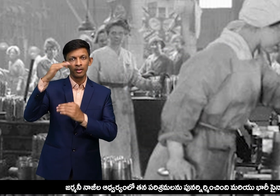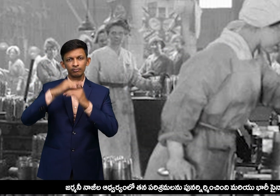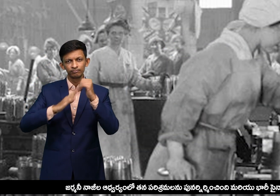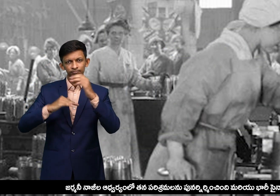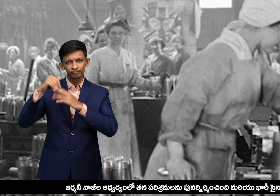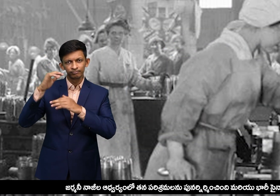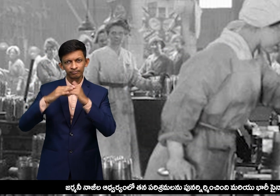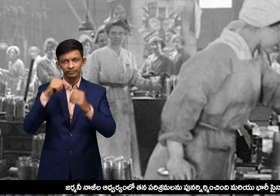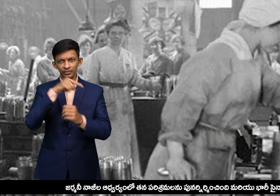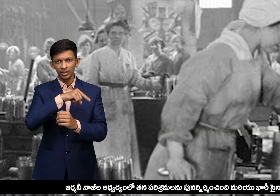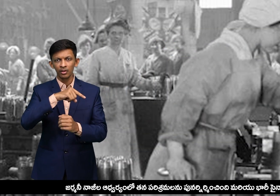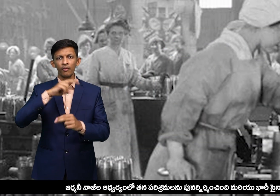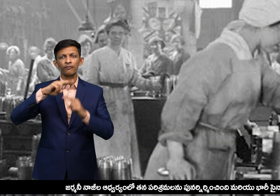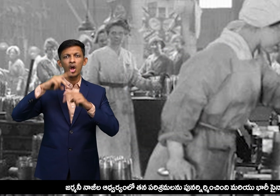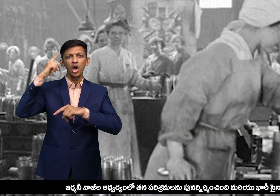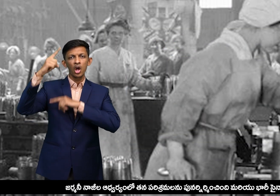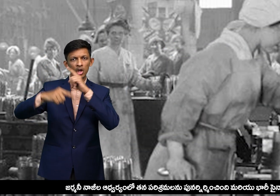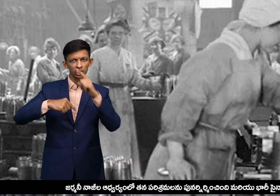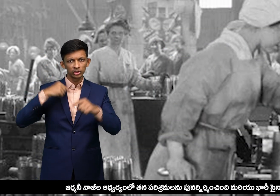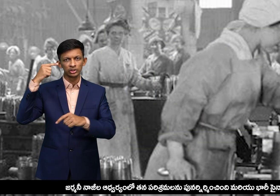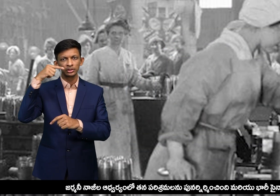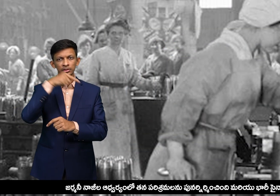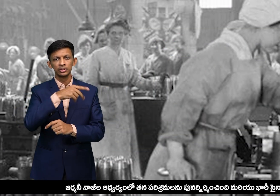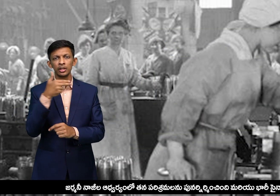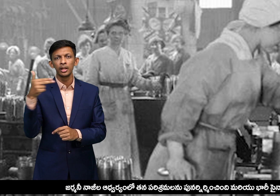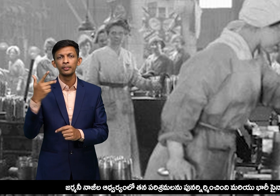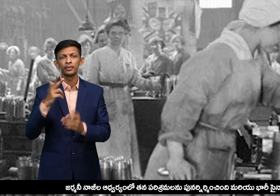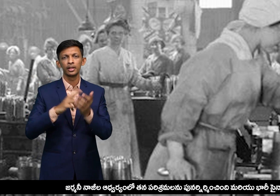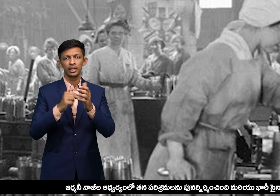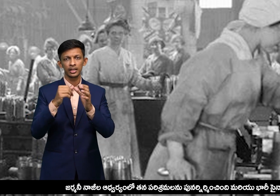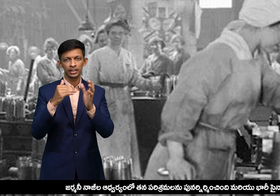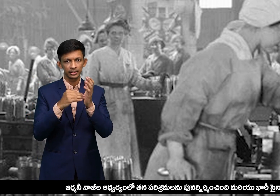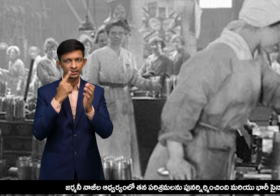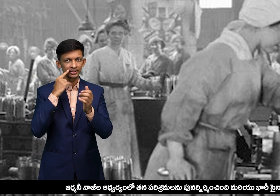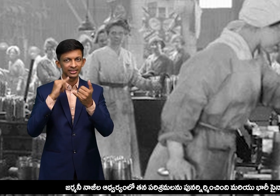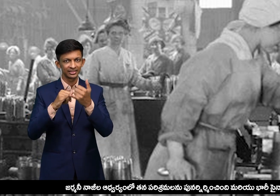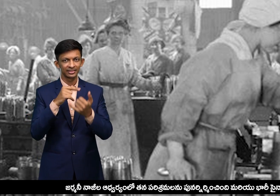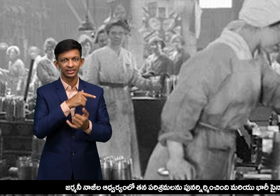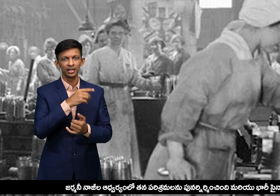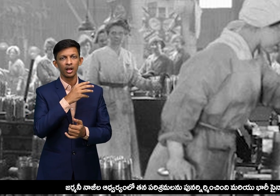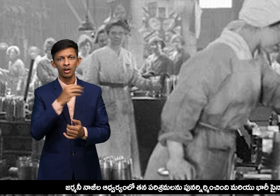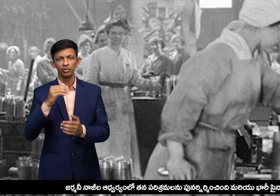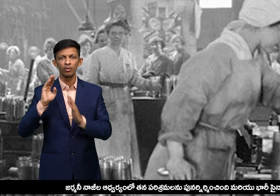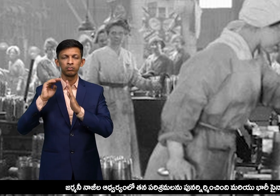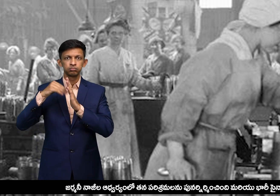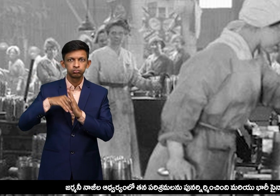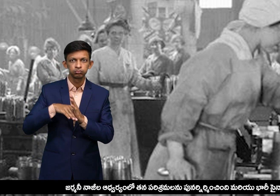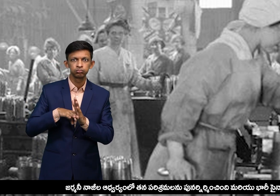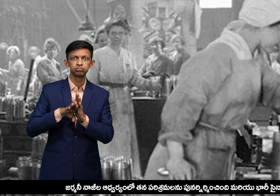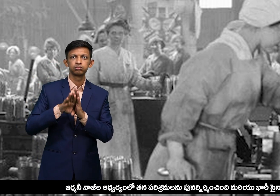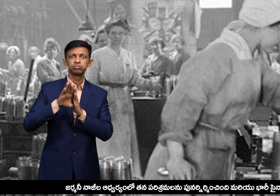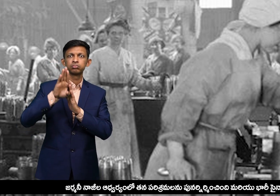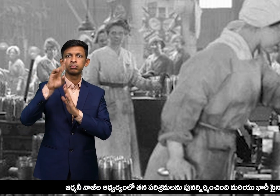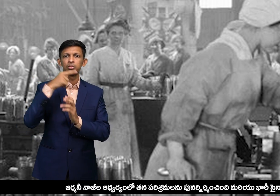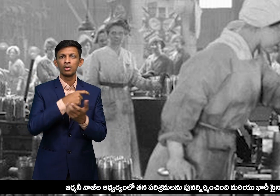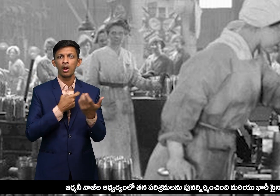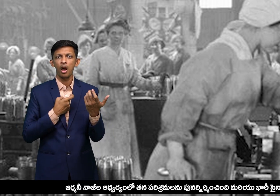జర్మనీ నాజీల ఆధ్వర్యంలో తన పరిశ్రమలను పునర్నిర్మించింది మరియు భారీ సైన్యాన్ని అభివృద్ధి చేసింది.